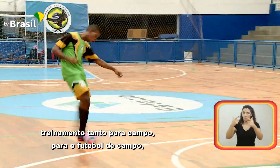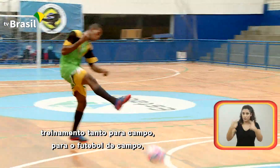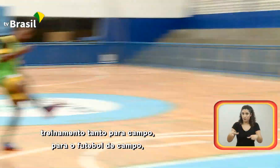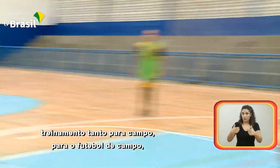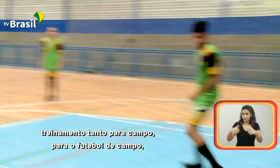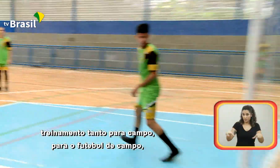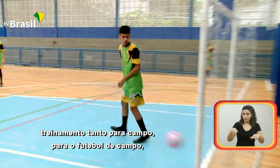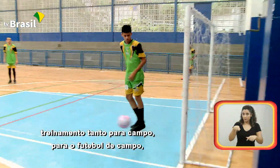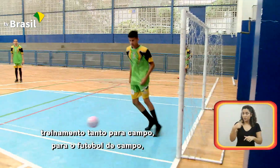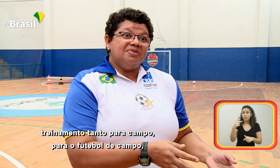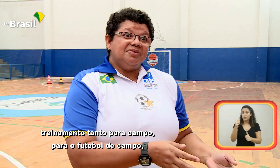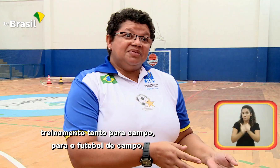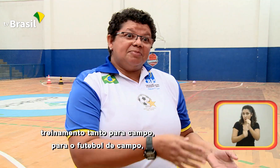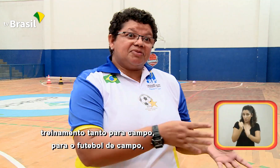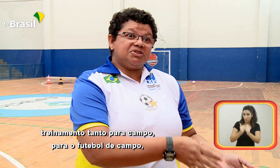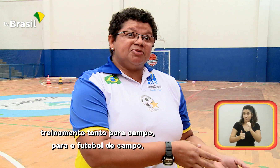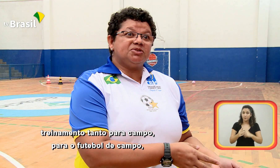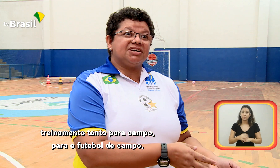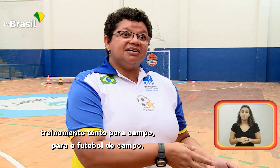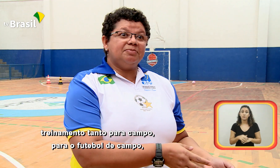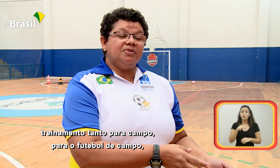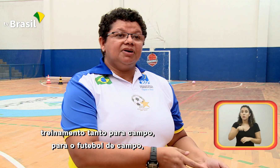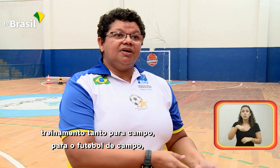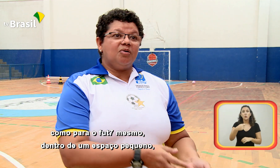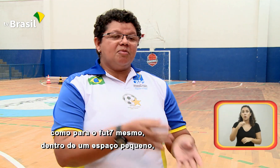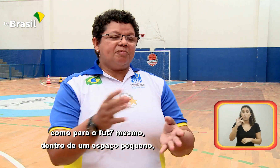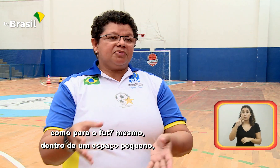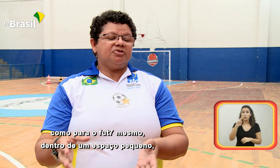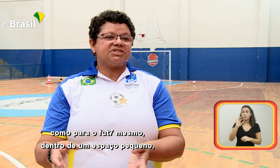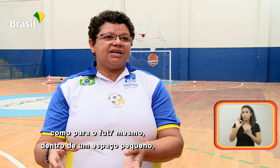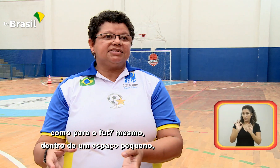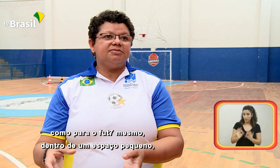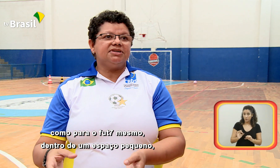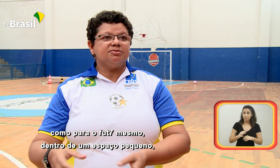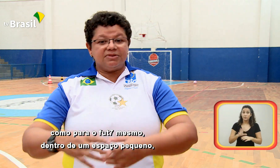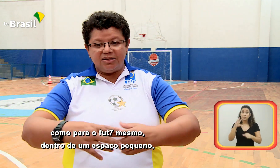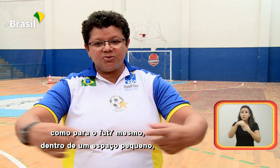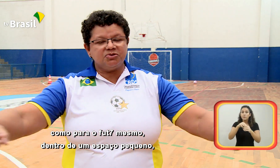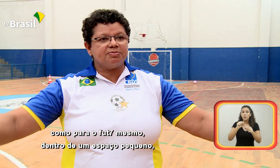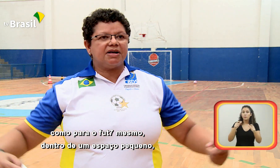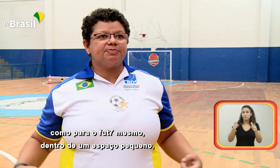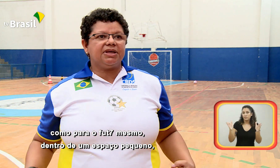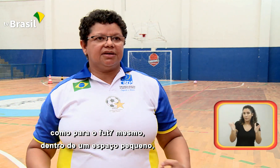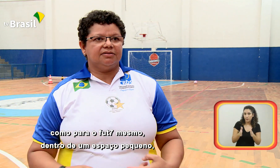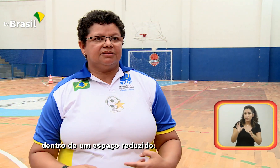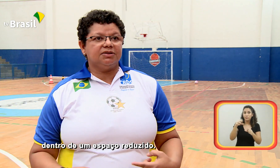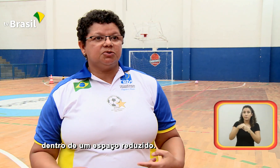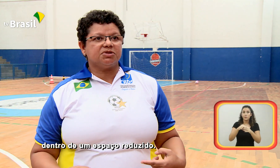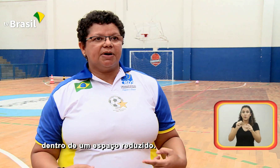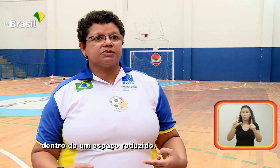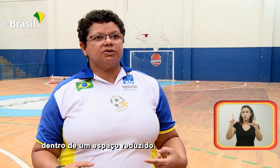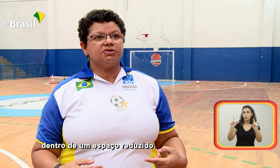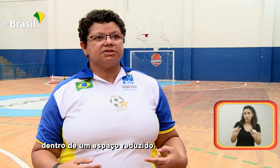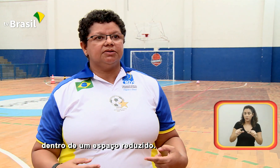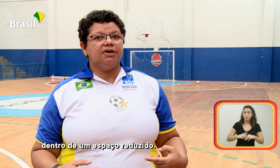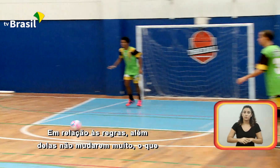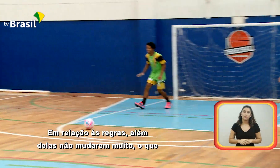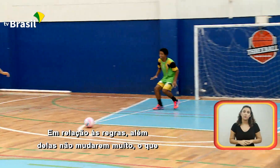para campo, né, para futebol de campo, como para o fut7 mesmo, dentro de um espaço pequeno, dentro de um espaço reduzido. Em